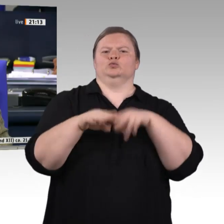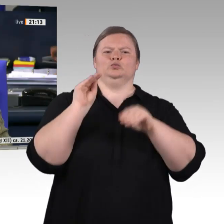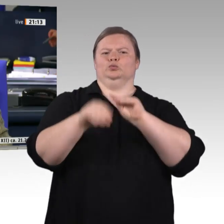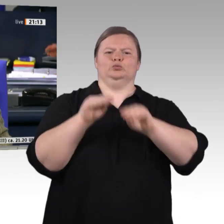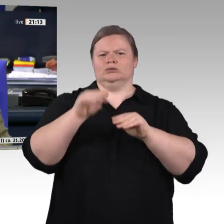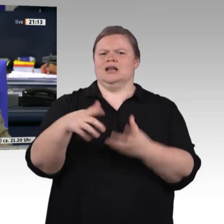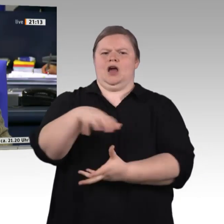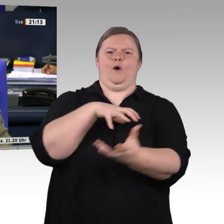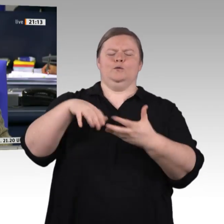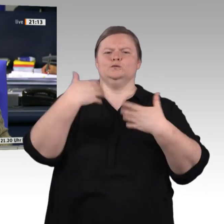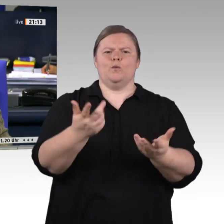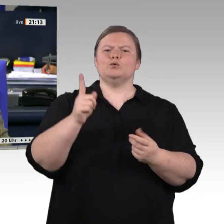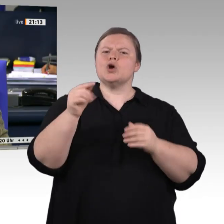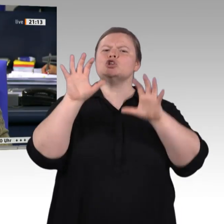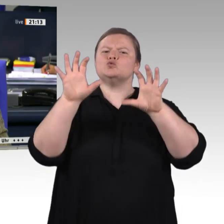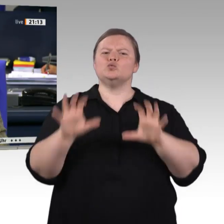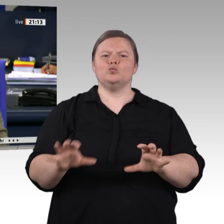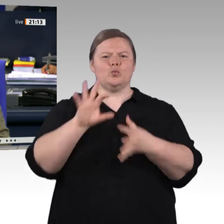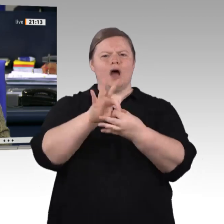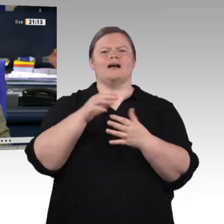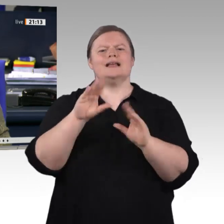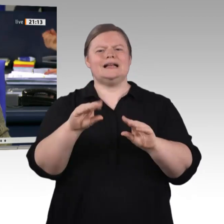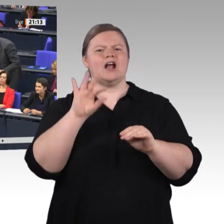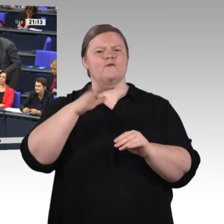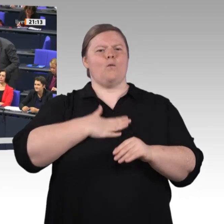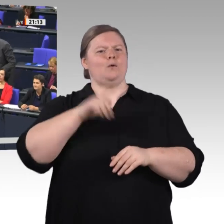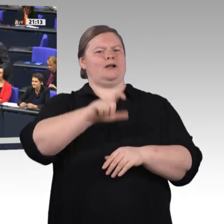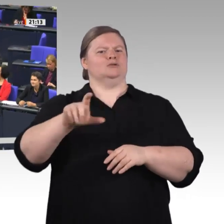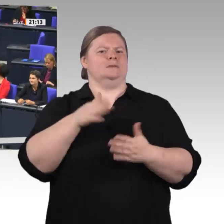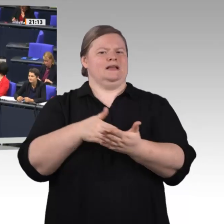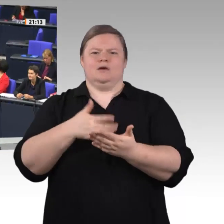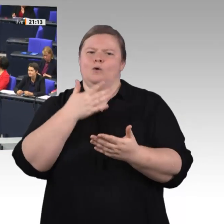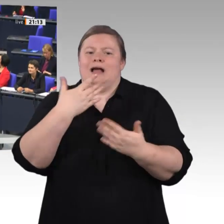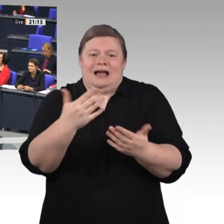Nächster Redner in der Debatte, Sören Pellmann für die Fraktion Die Linke.